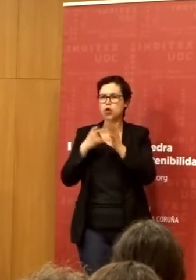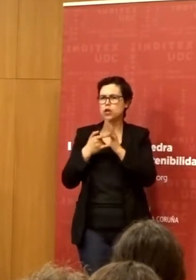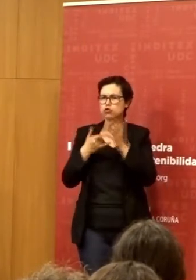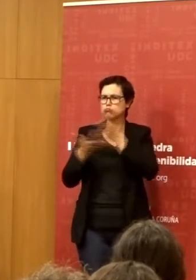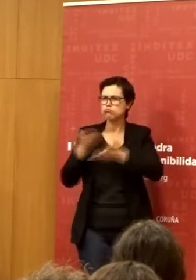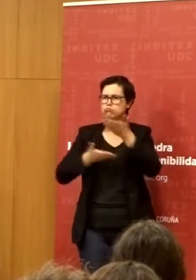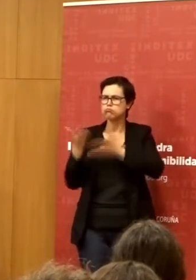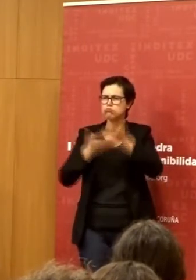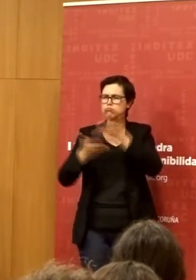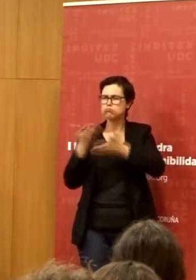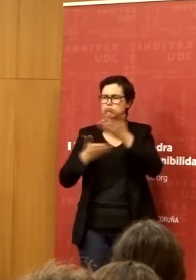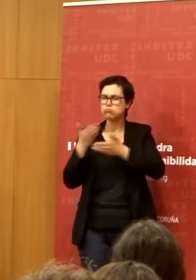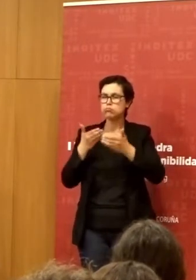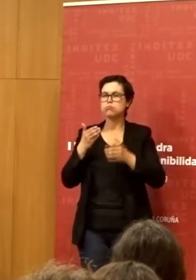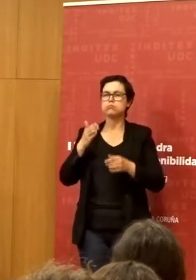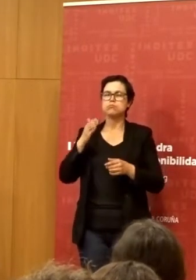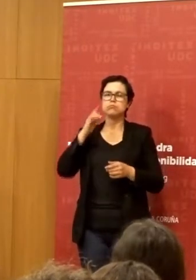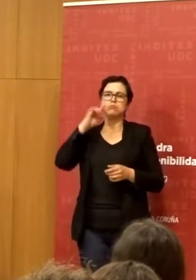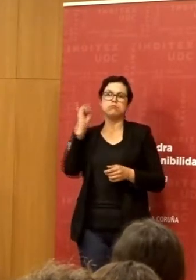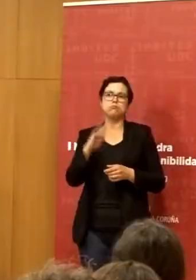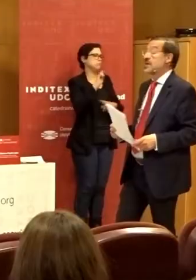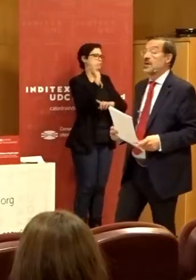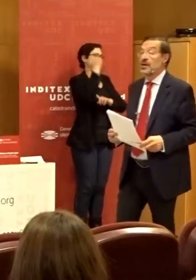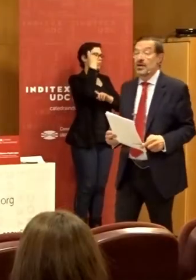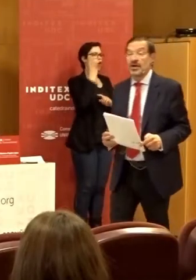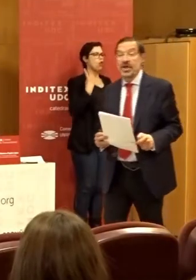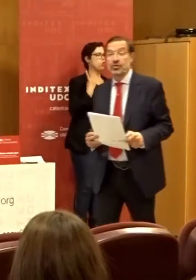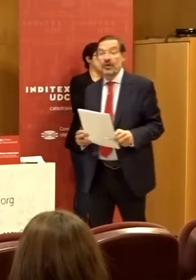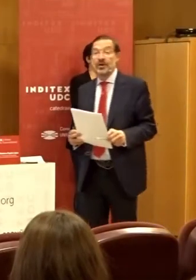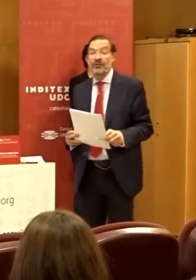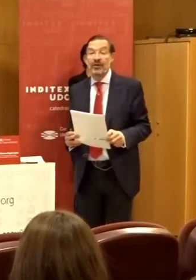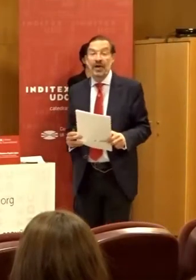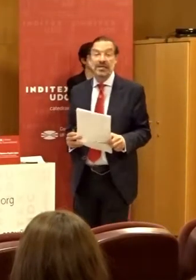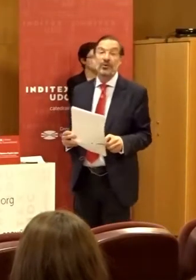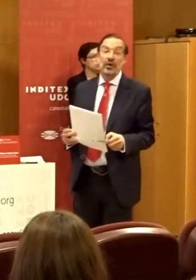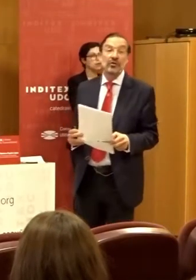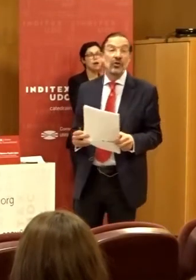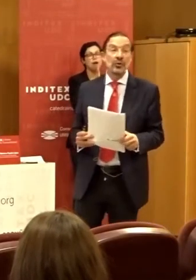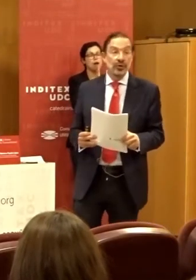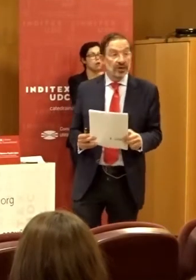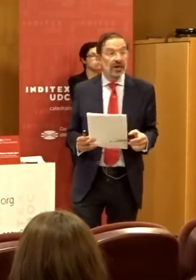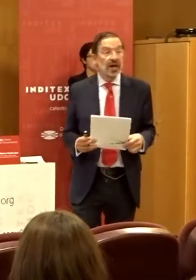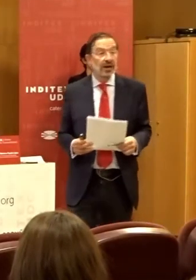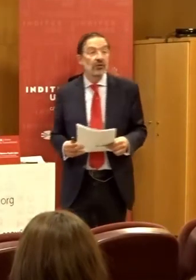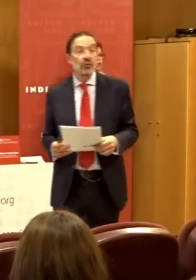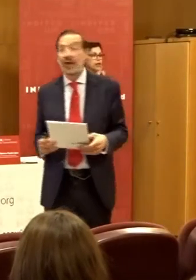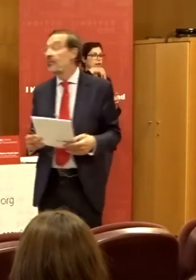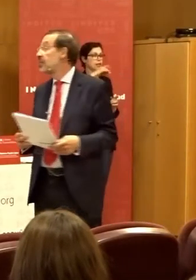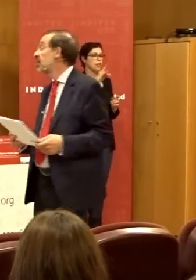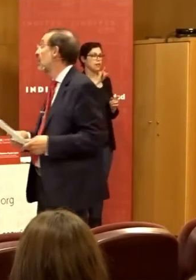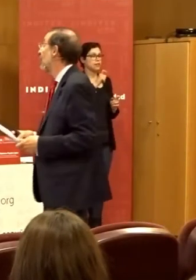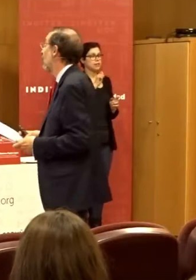dos hitos muy destacables. El primero de ellos es, se ha hecho también referencia a este proyecto del grupo Inditex, la creación